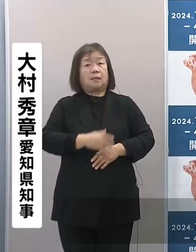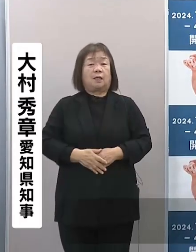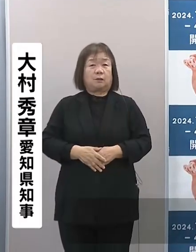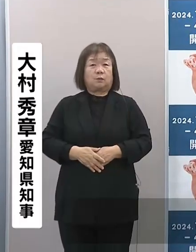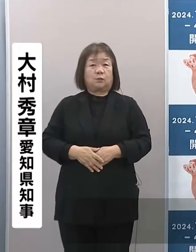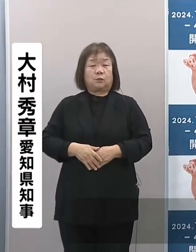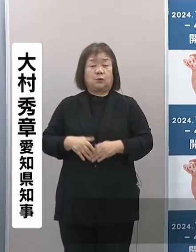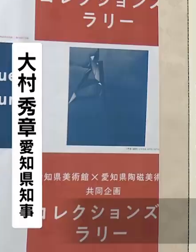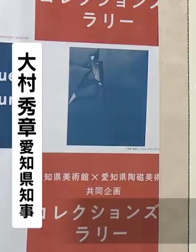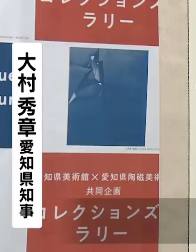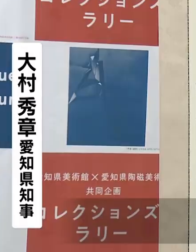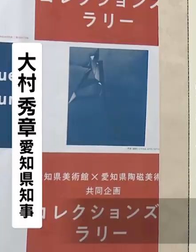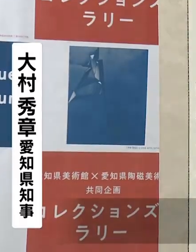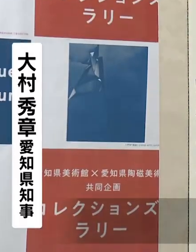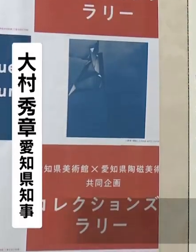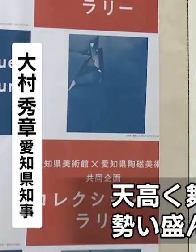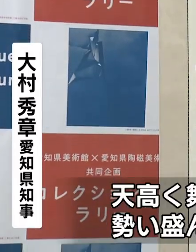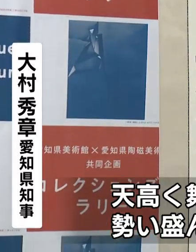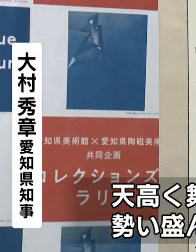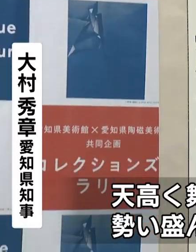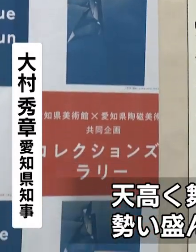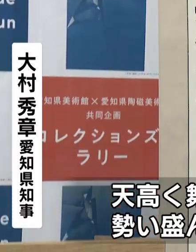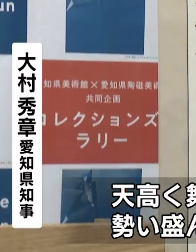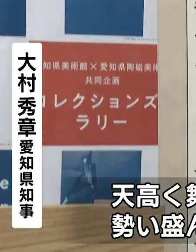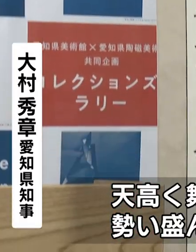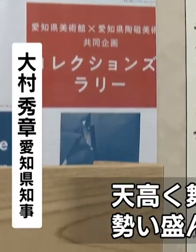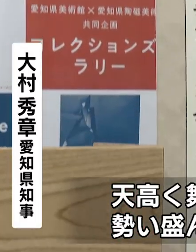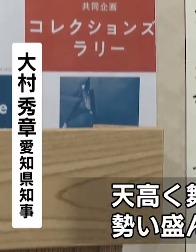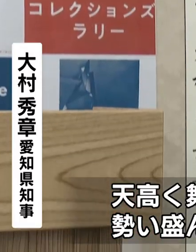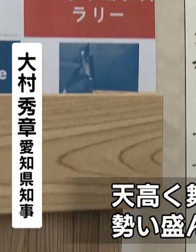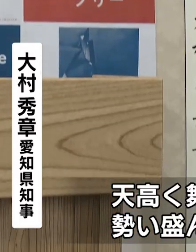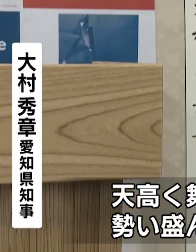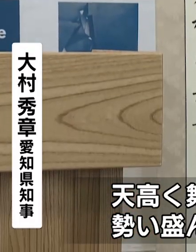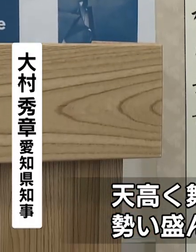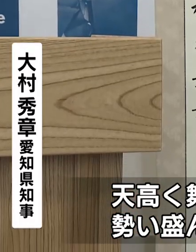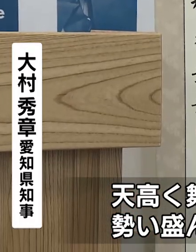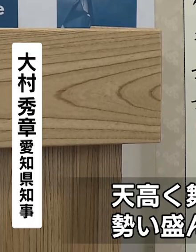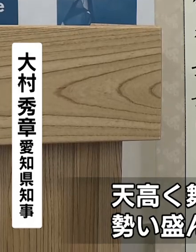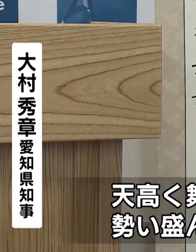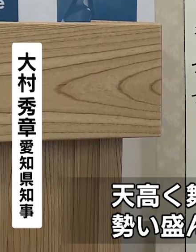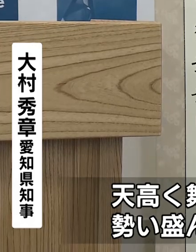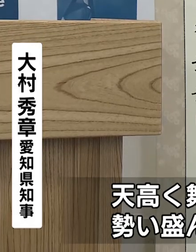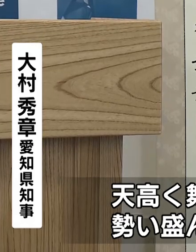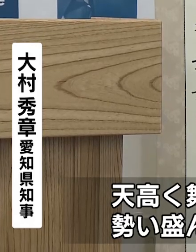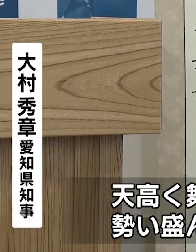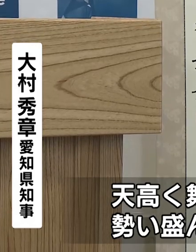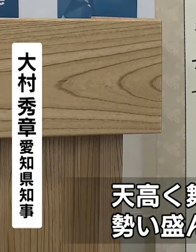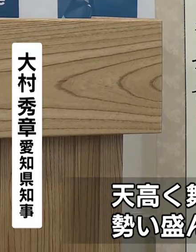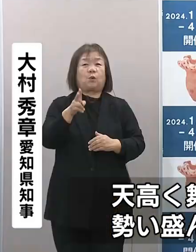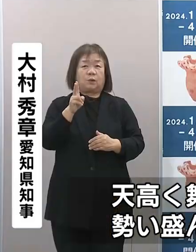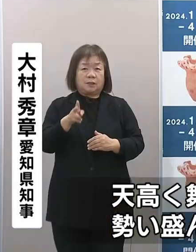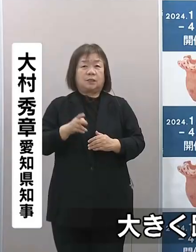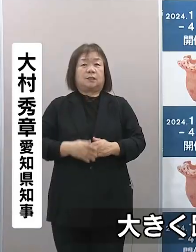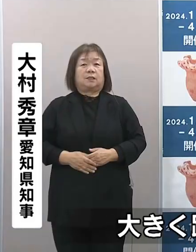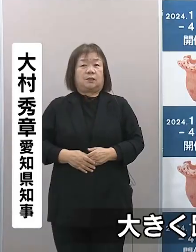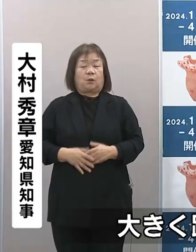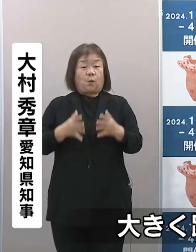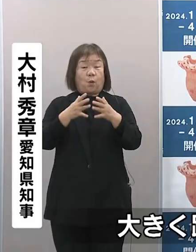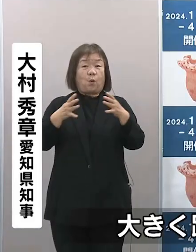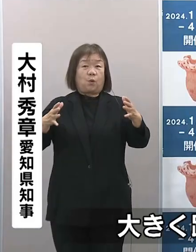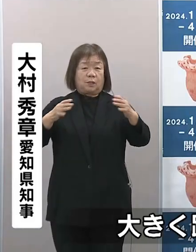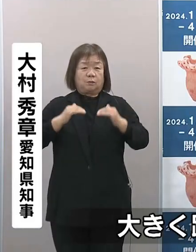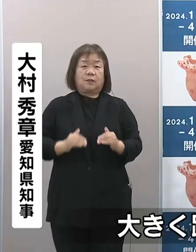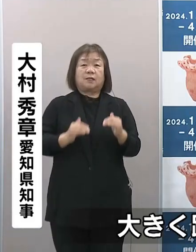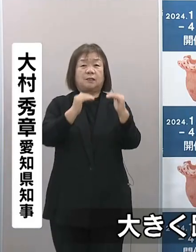良役運心、天高く舞い上がる竜のごとく、勢い盛んに愛知が成長発展し大きく躍進